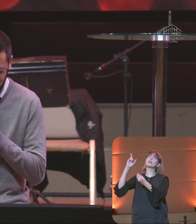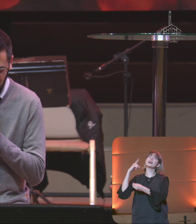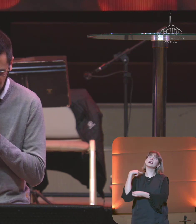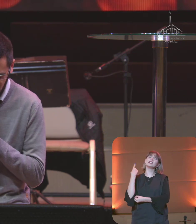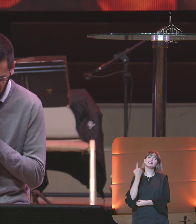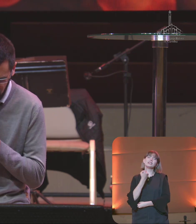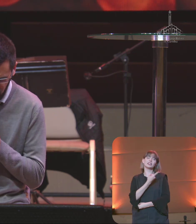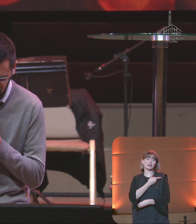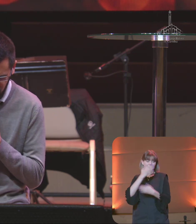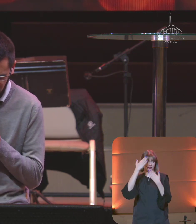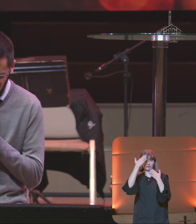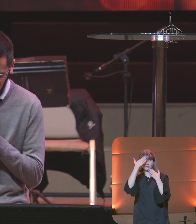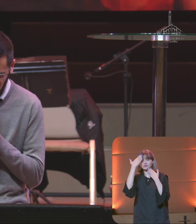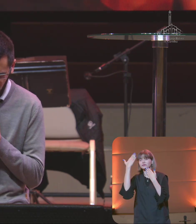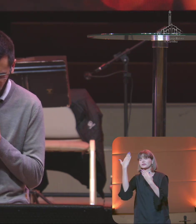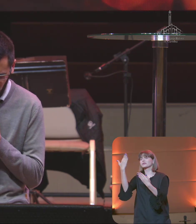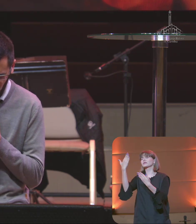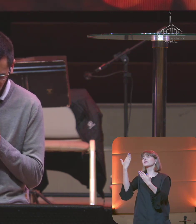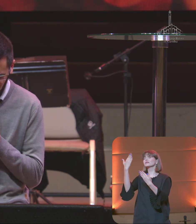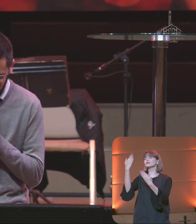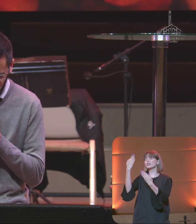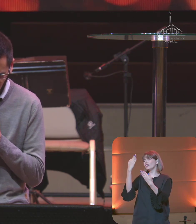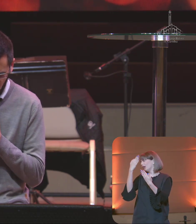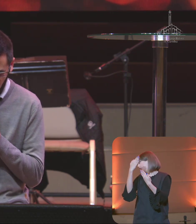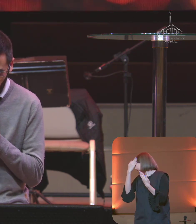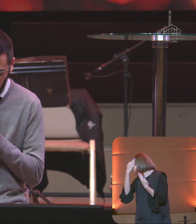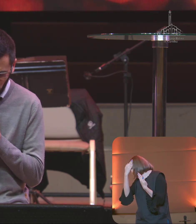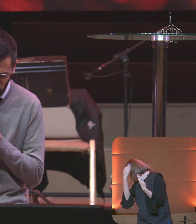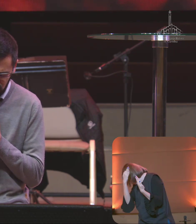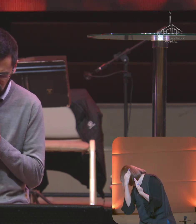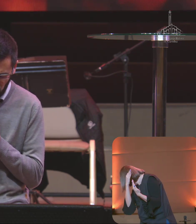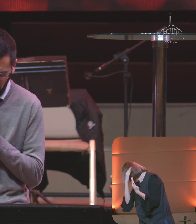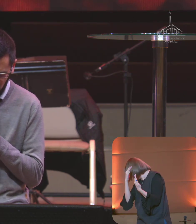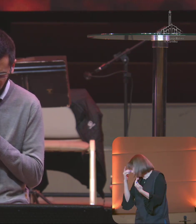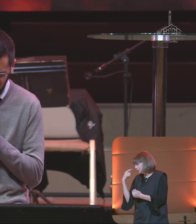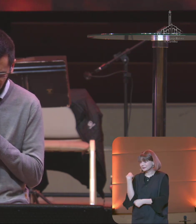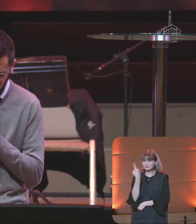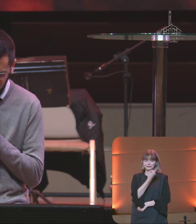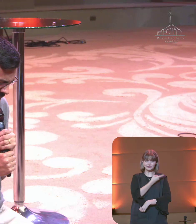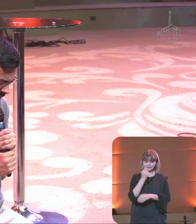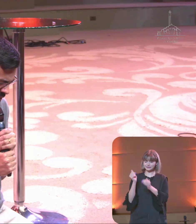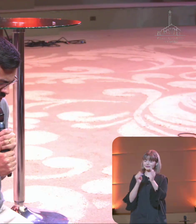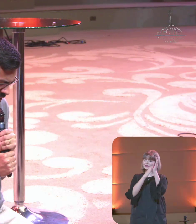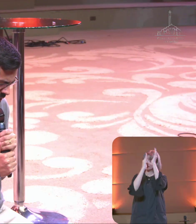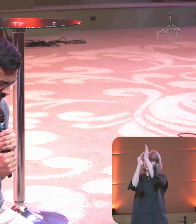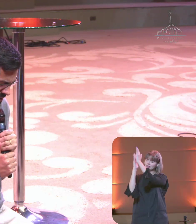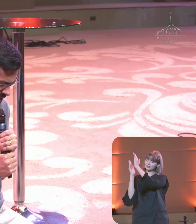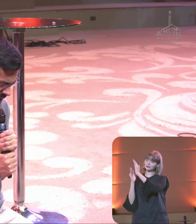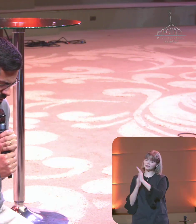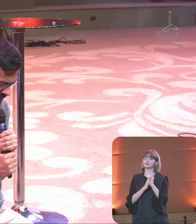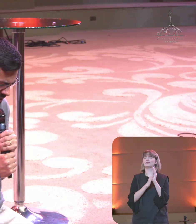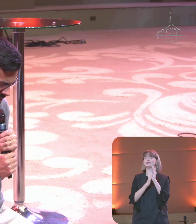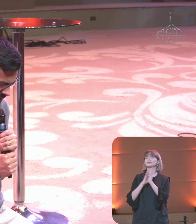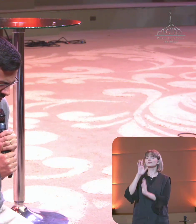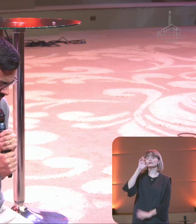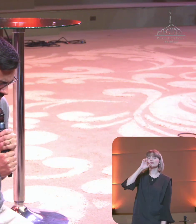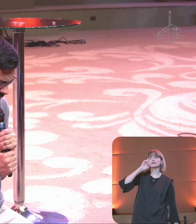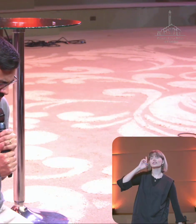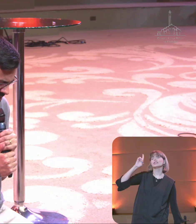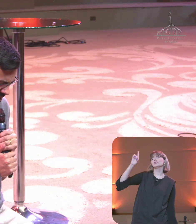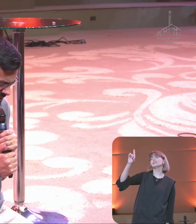a nossa gratidão, ó Deus. O nosso louvor a Ti, Pai. Porque sabemos que o Senhor é esse Deus que